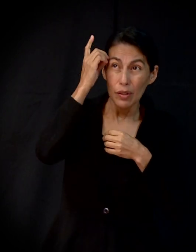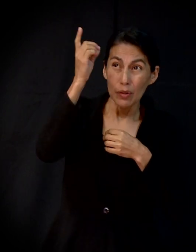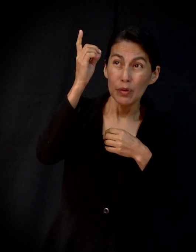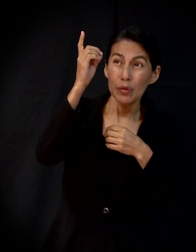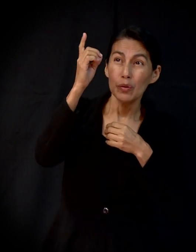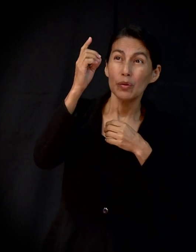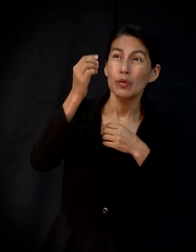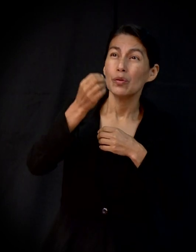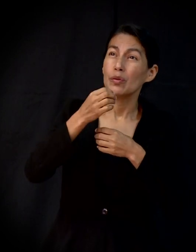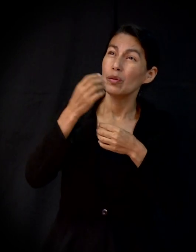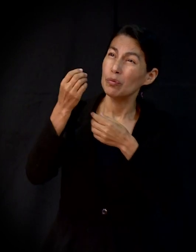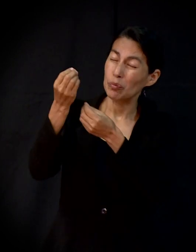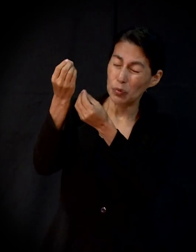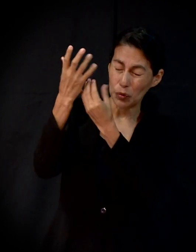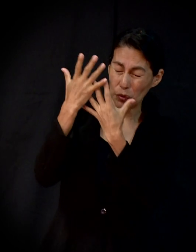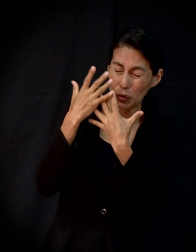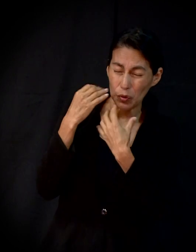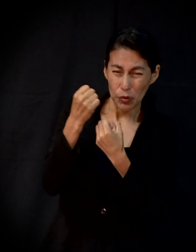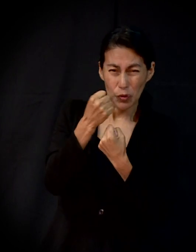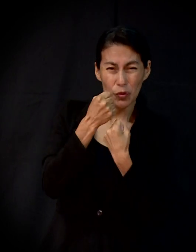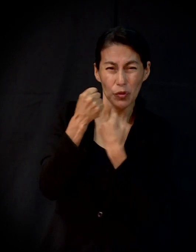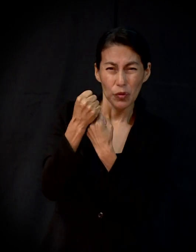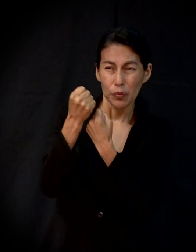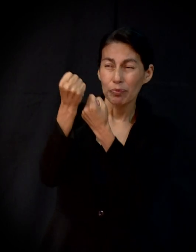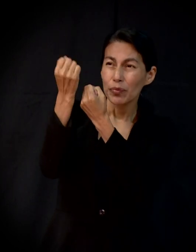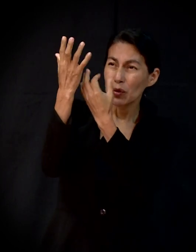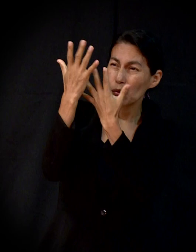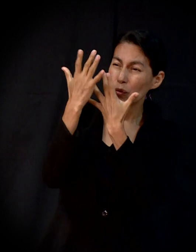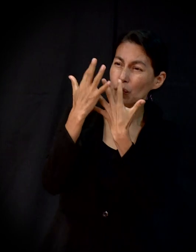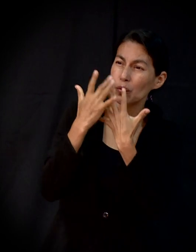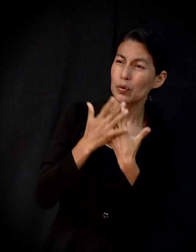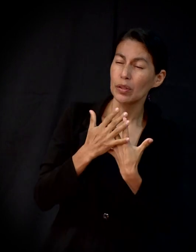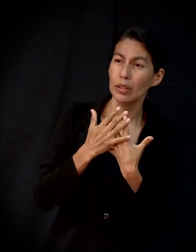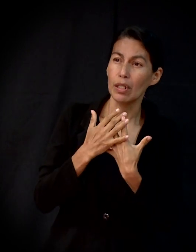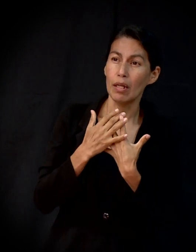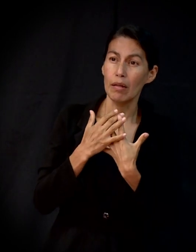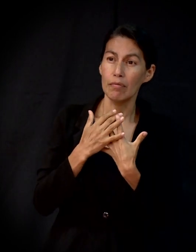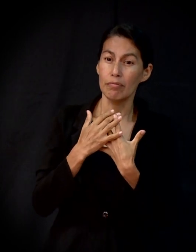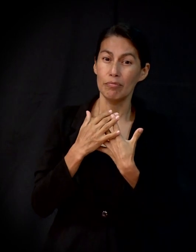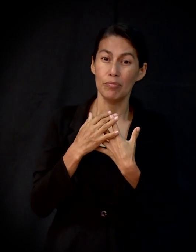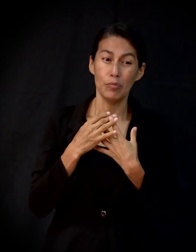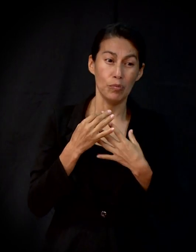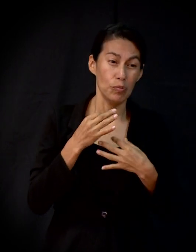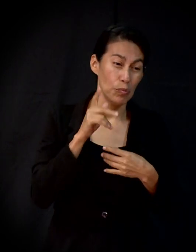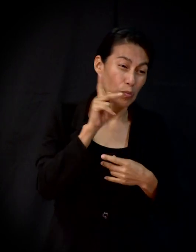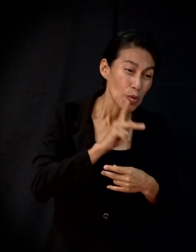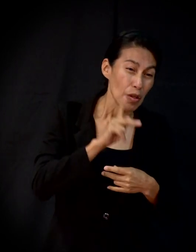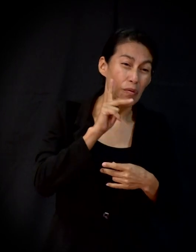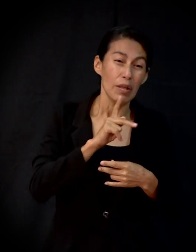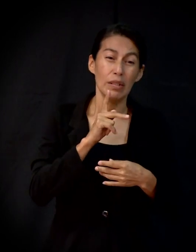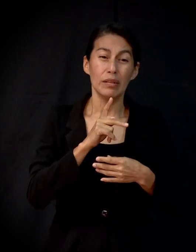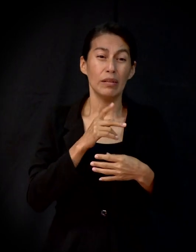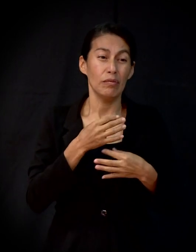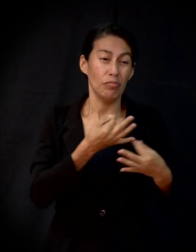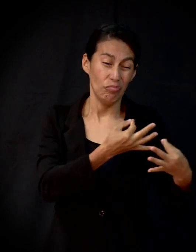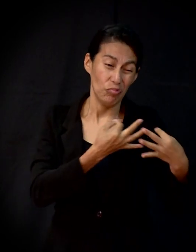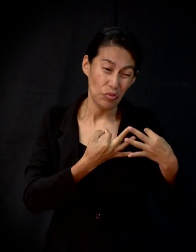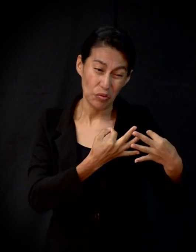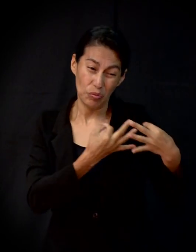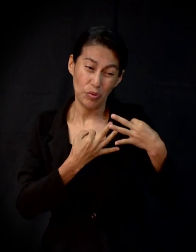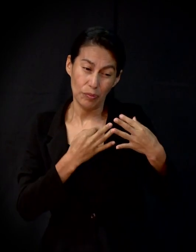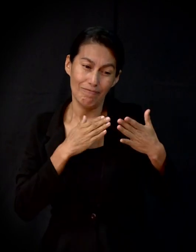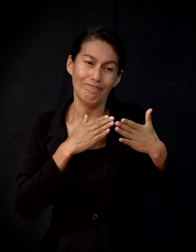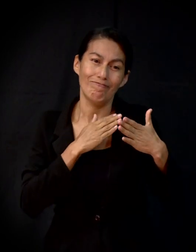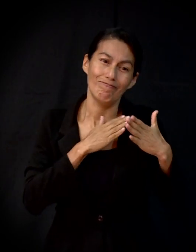de la oración me ha dado fortaleza y me ha permitido resistir muchas cosas, muchas pruebas,